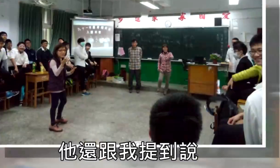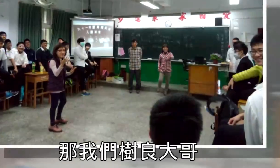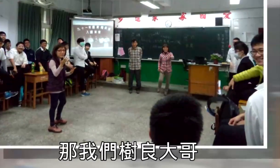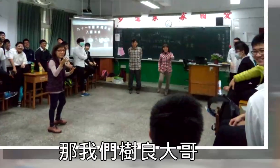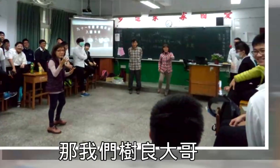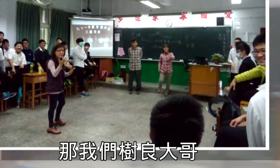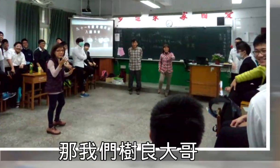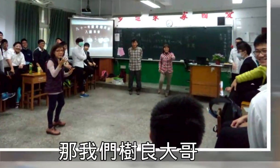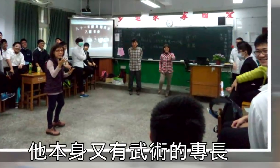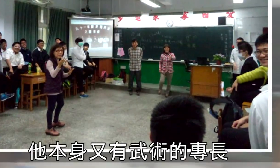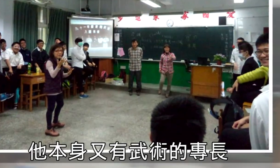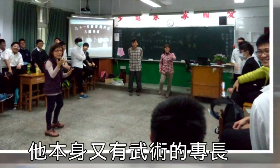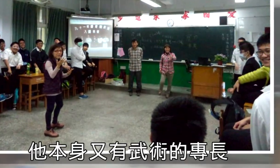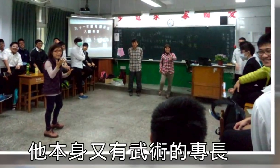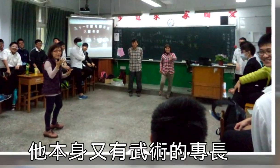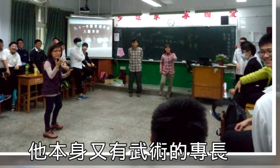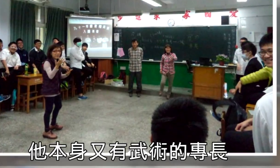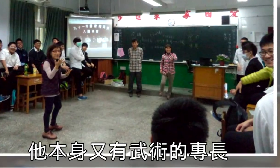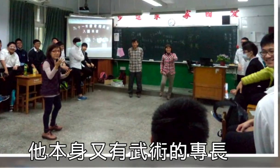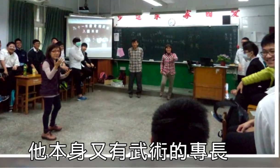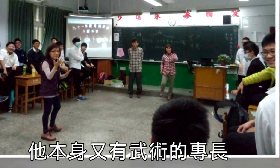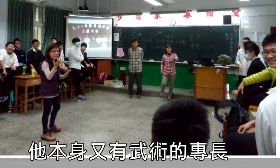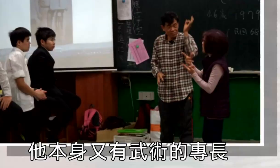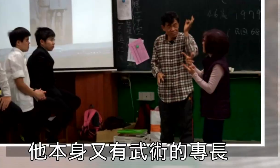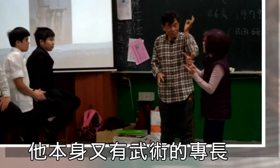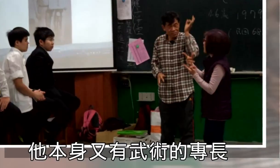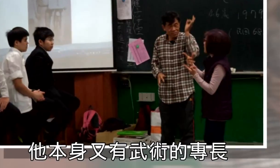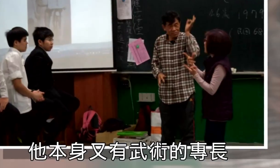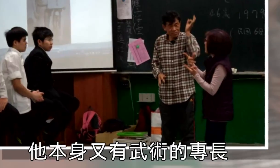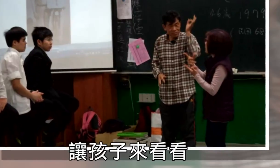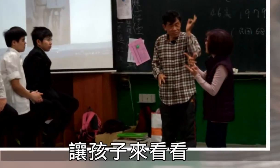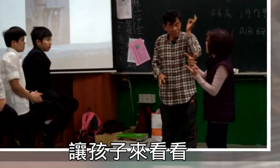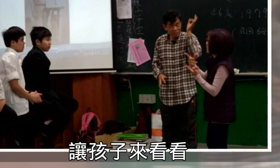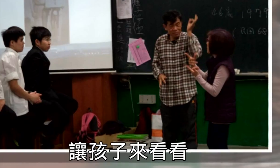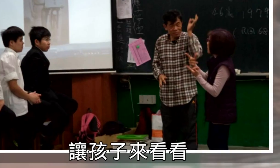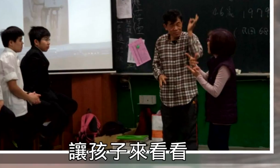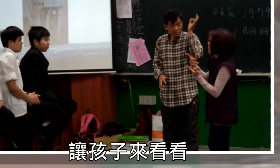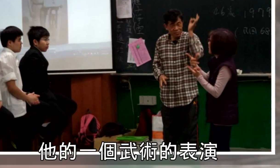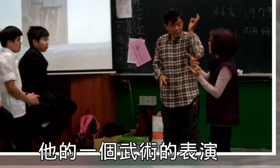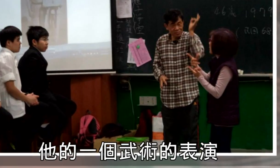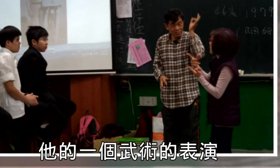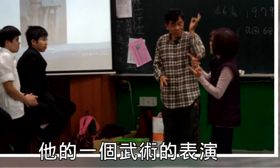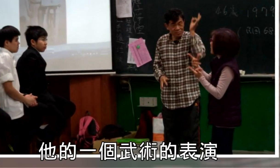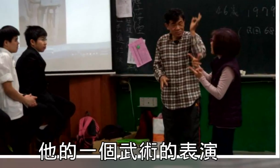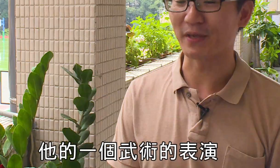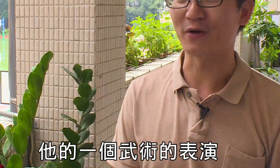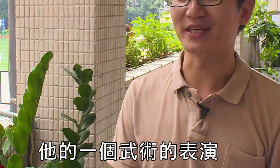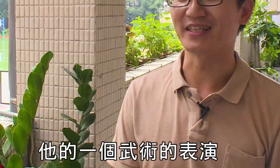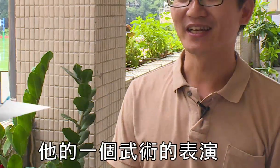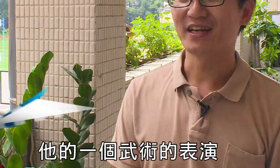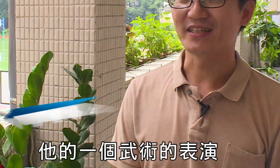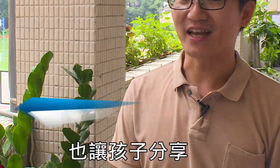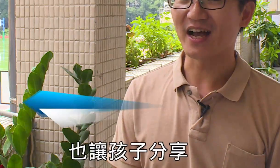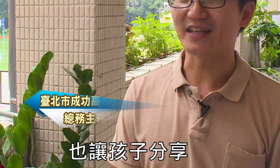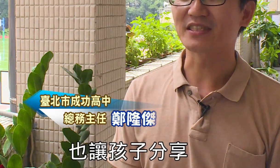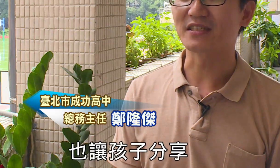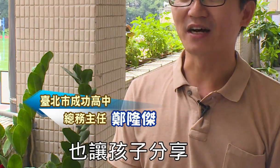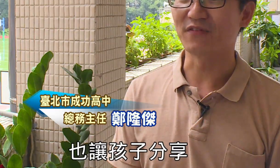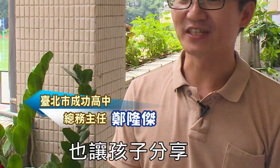那我们素良大哥他本身又有武术的专长，让孩子来看看他的一个武术的表演，也让孩子分